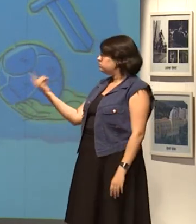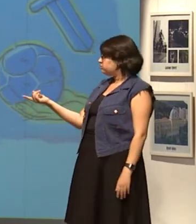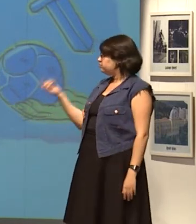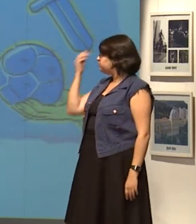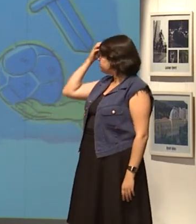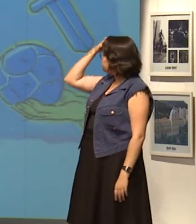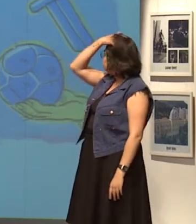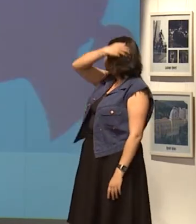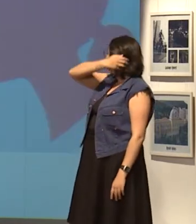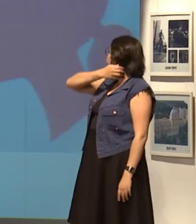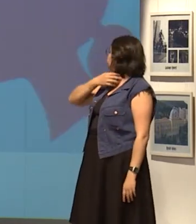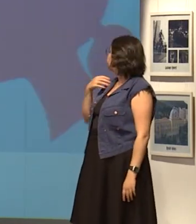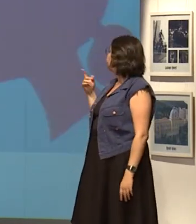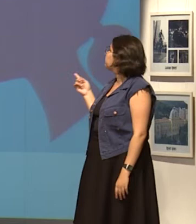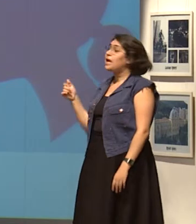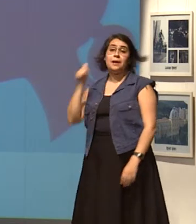é de menino, isso é de menina.